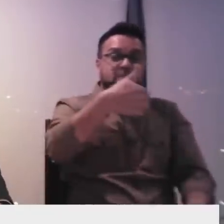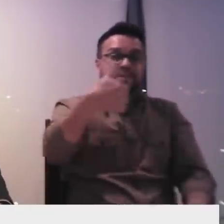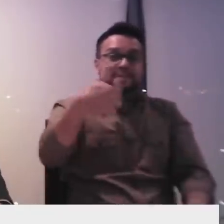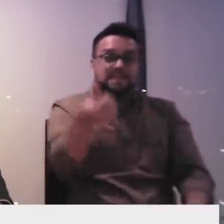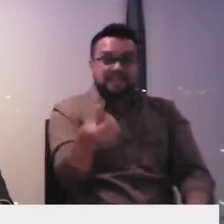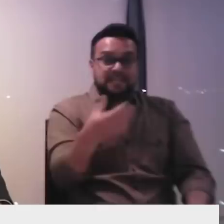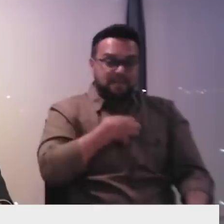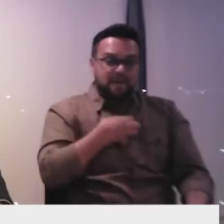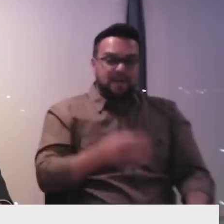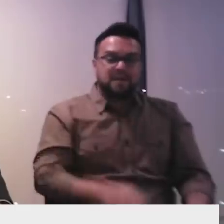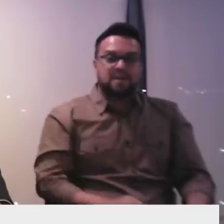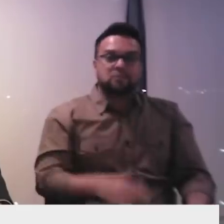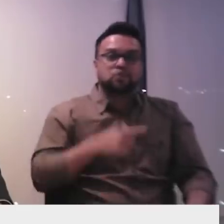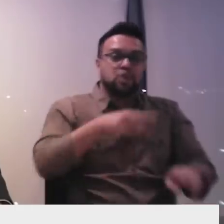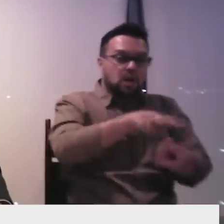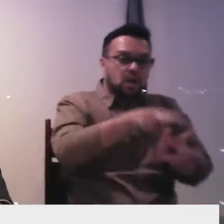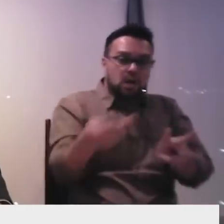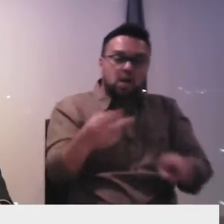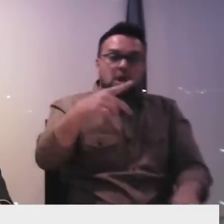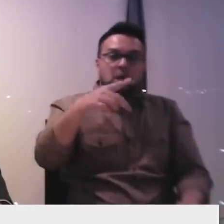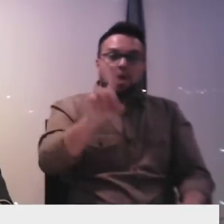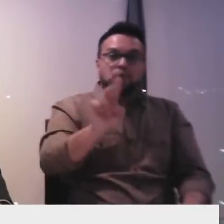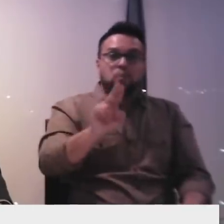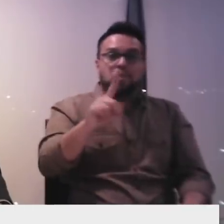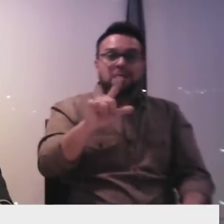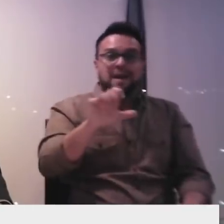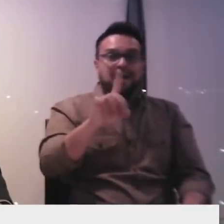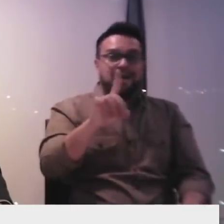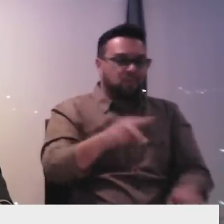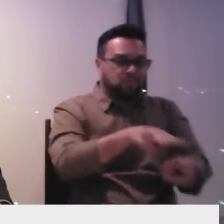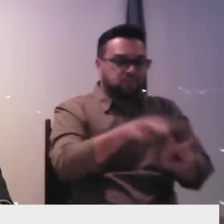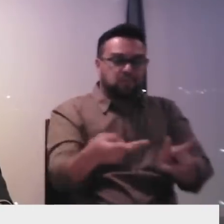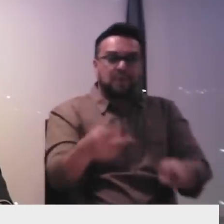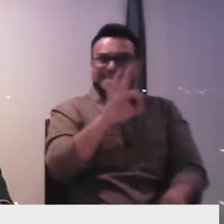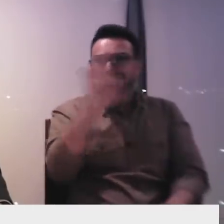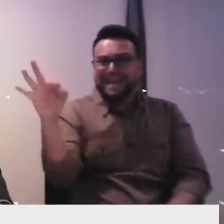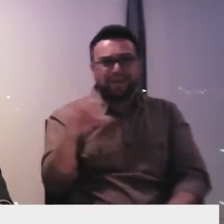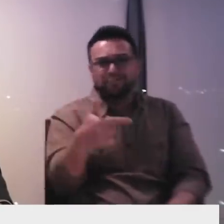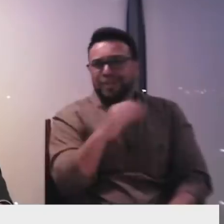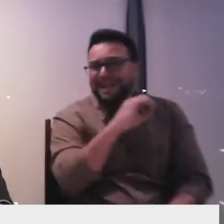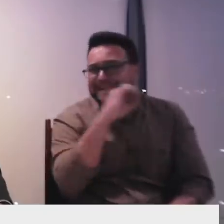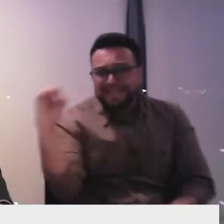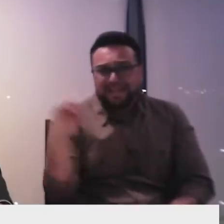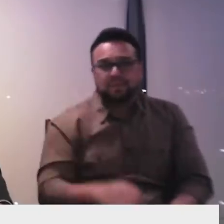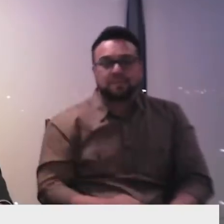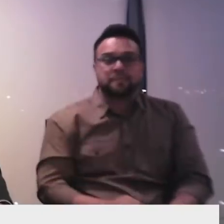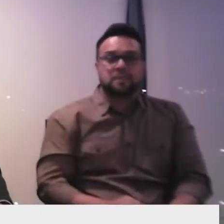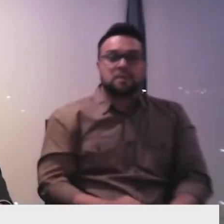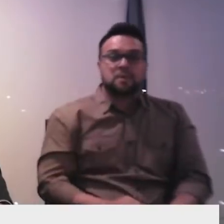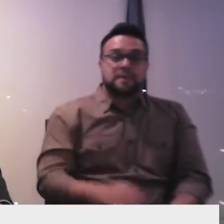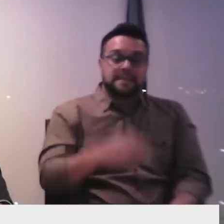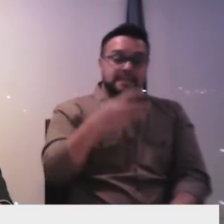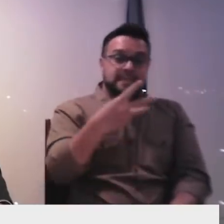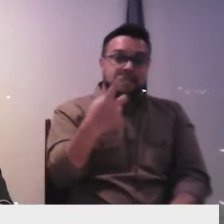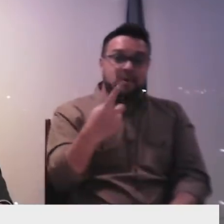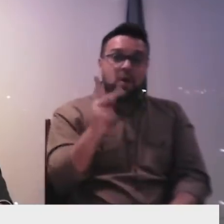estavam duplicados quando o senhor assumiu, presidente? Não. Nenhum. A gente entregou, nós chegamos a 31 quilômetros com o que foi entregue